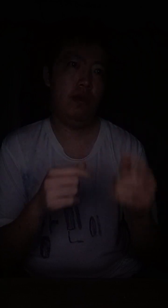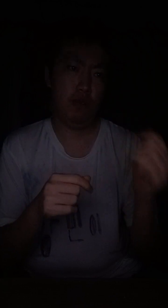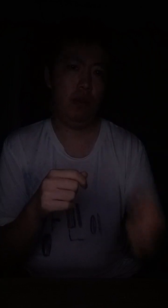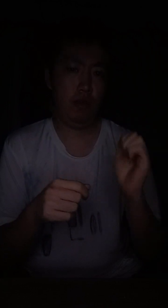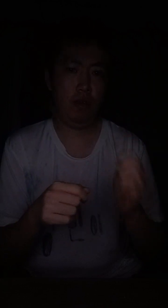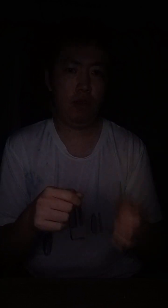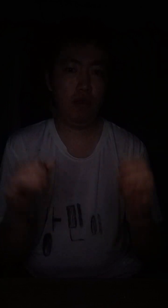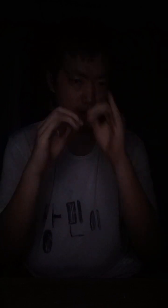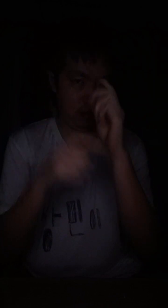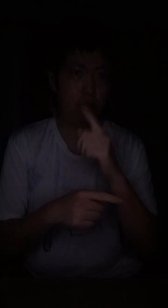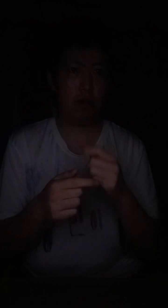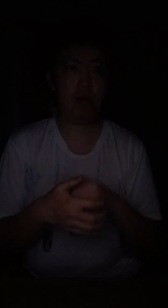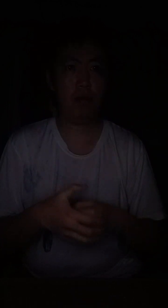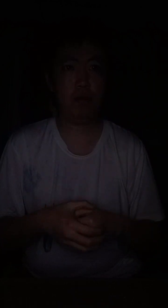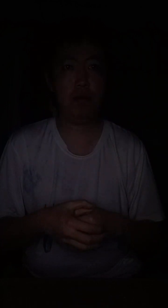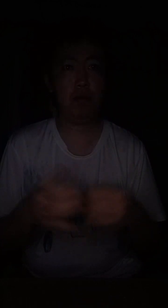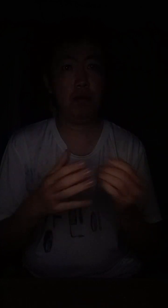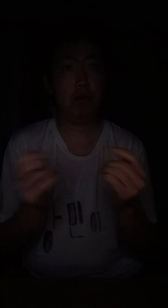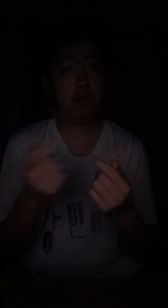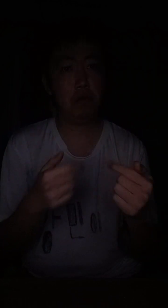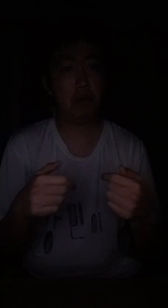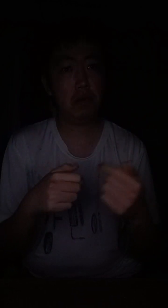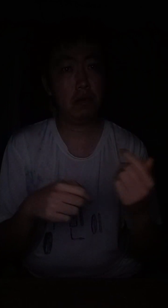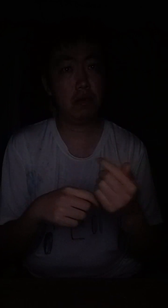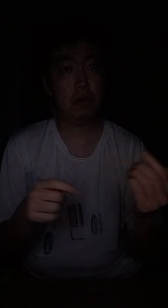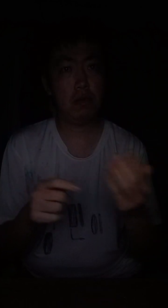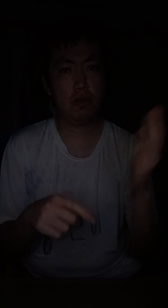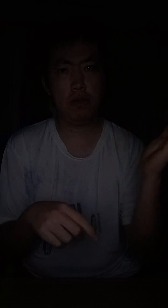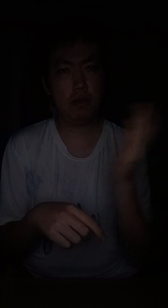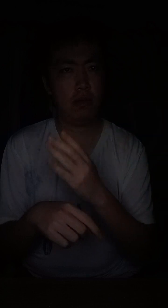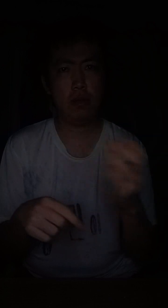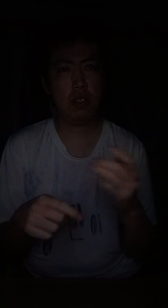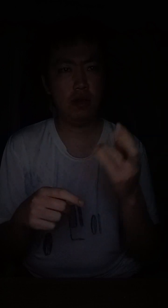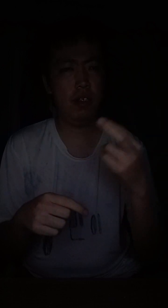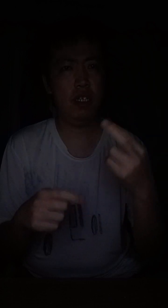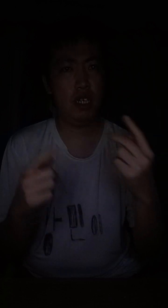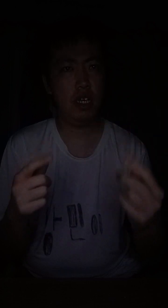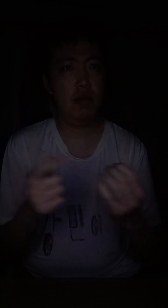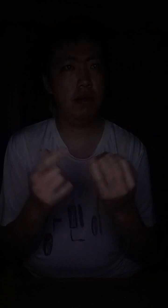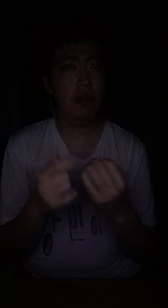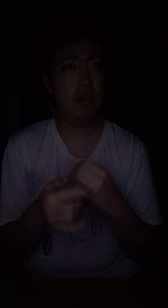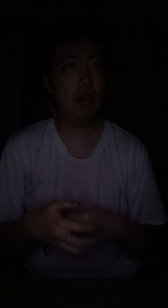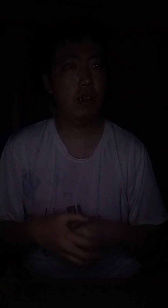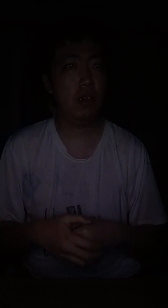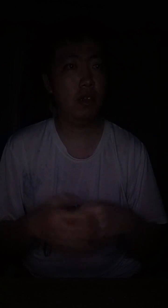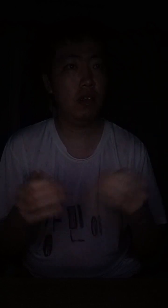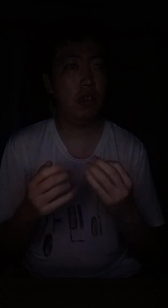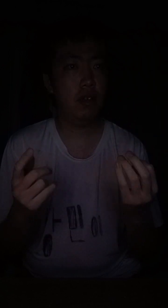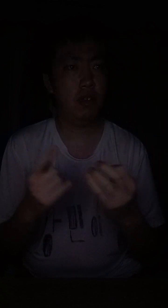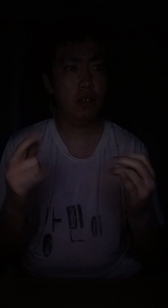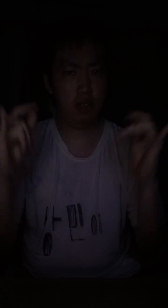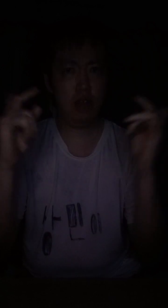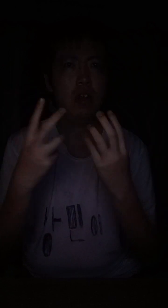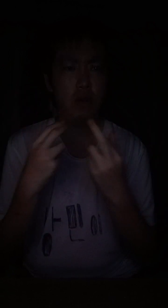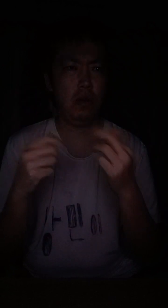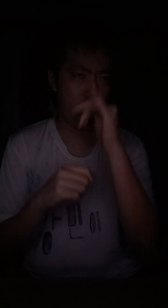있습니다. 어디서 만들었는지조차 알 수 없는 불법 의약품인 셈인데 부작용도 발생할 수 있습니다.